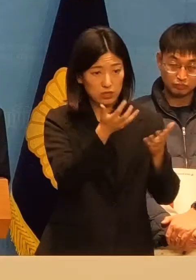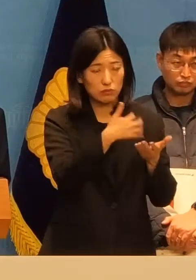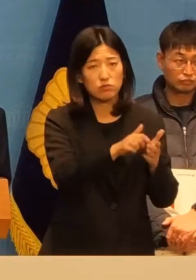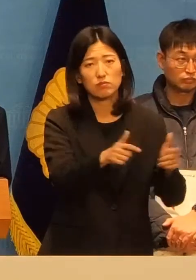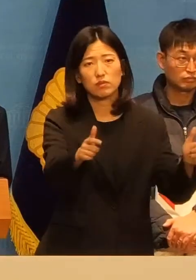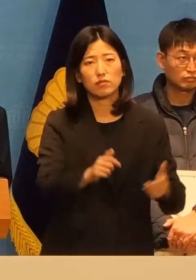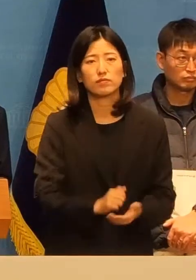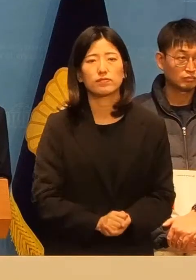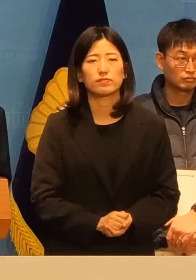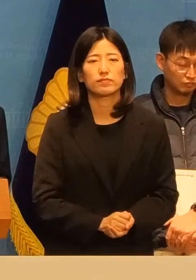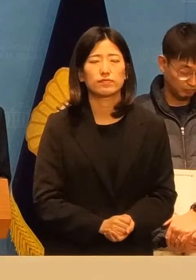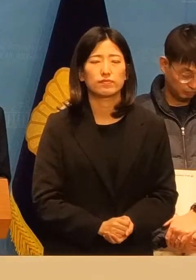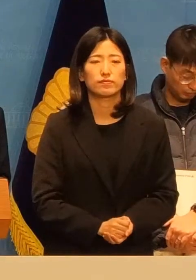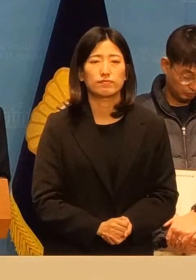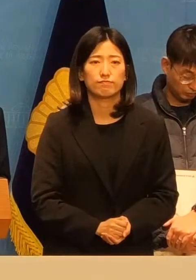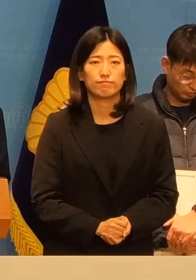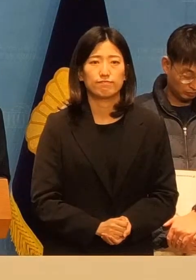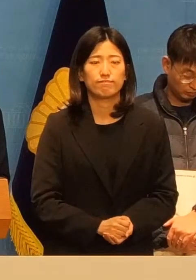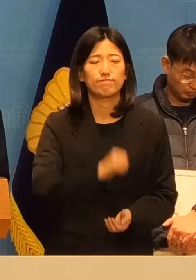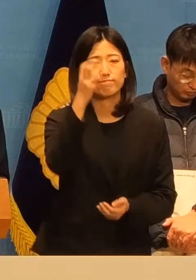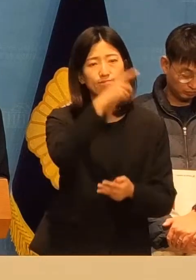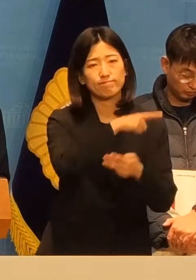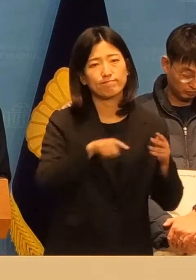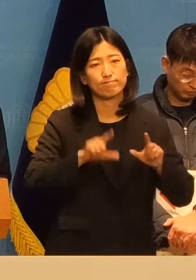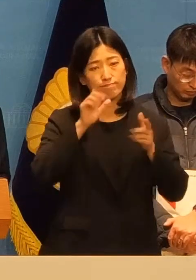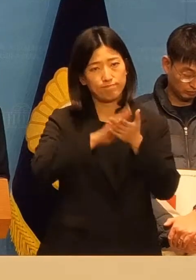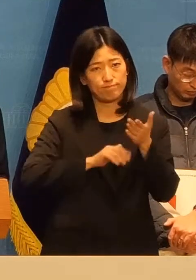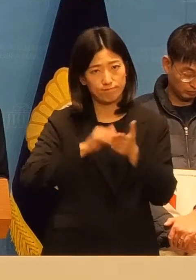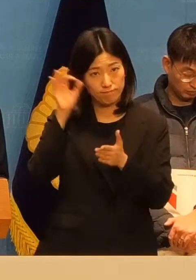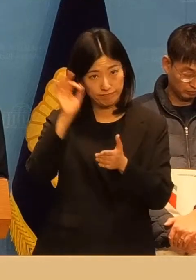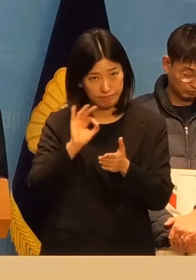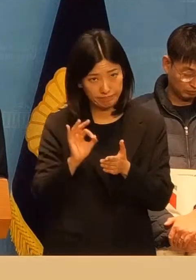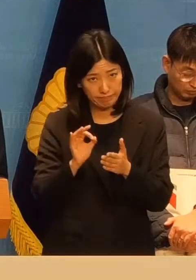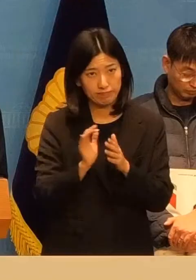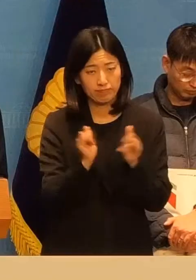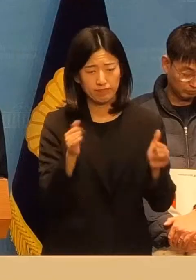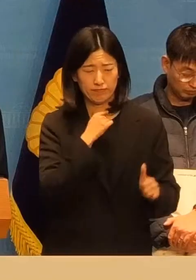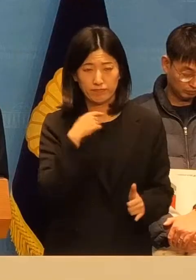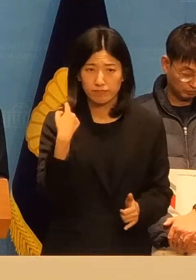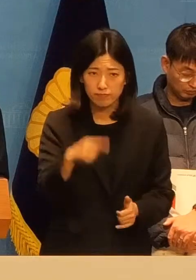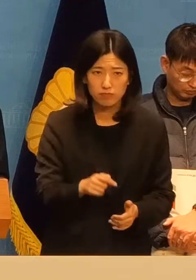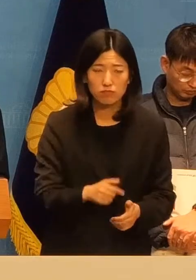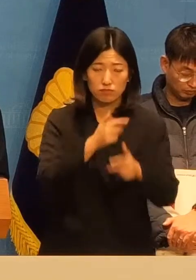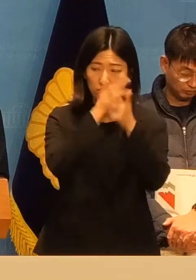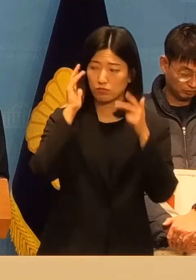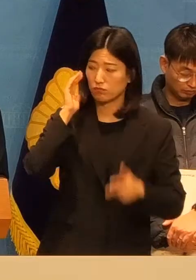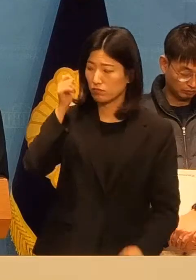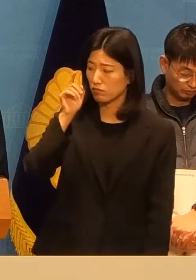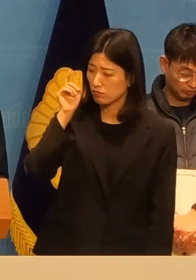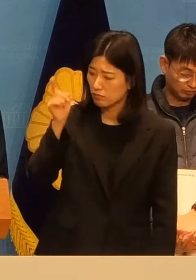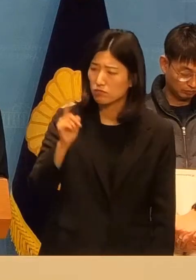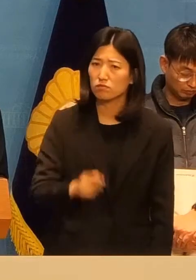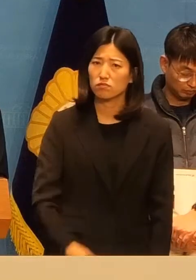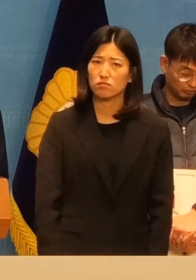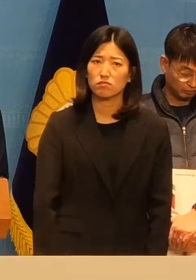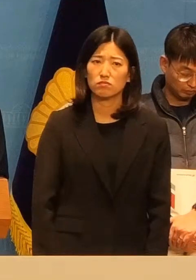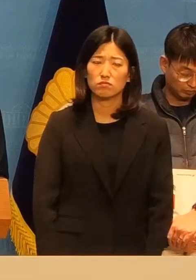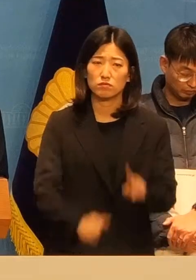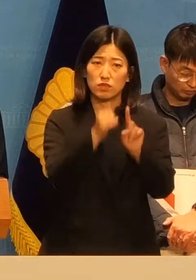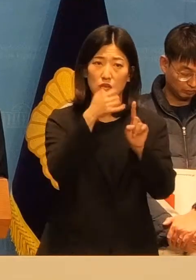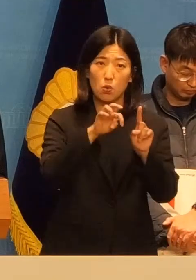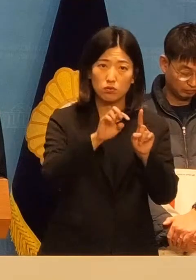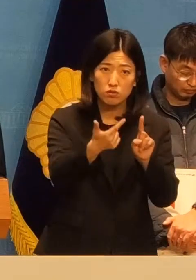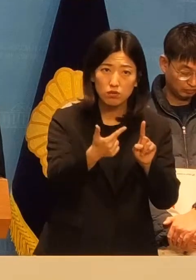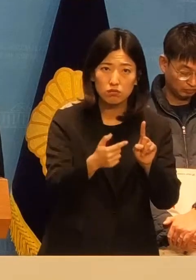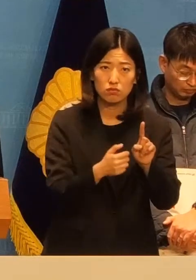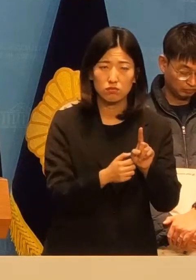양주, 동두천, 연천 시 국민들의 뜻은 명백하다. 이재명 대통령은 1호선 덕계역